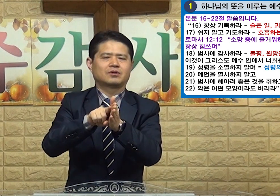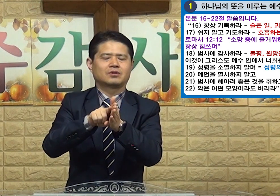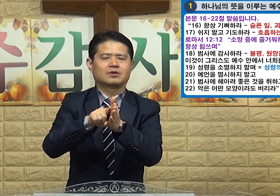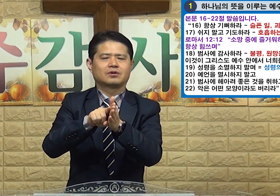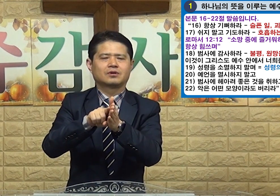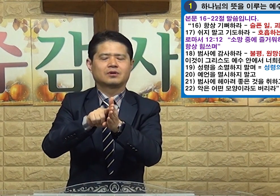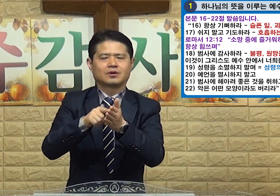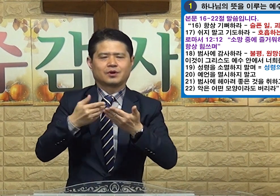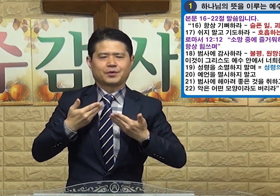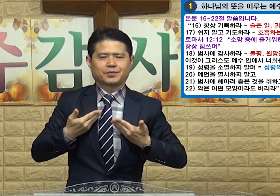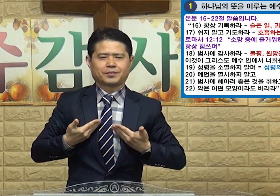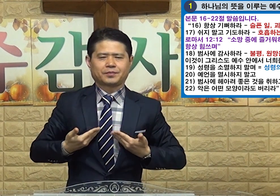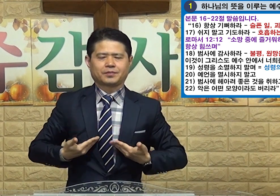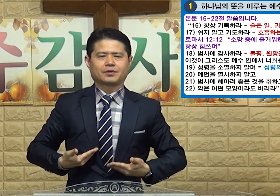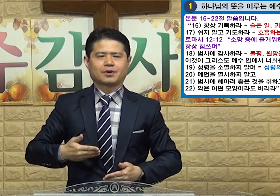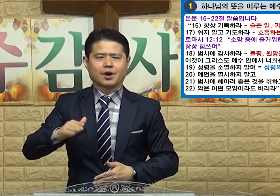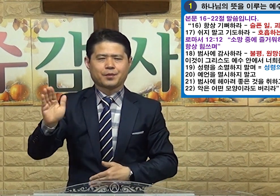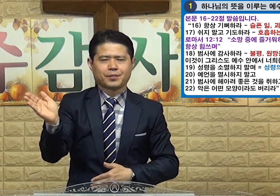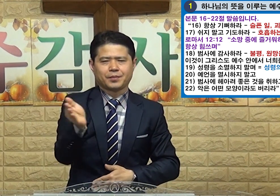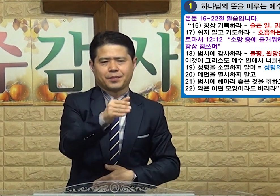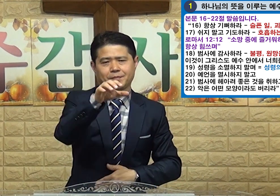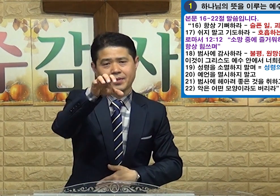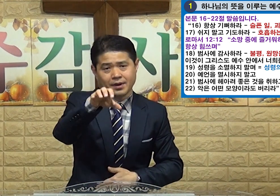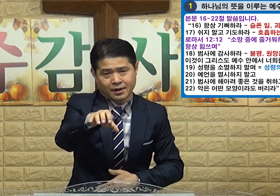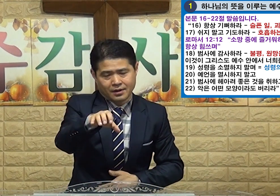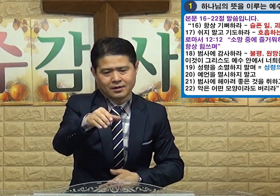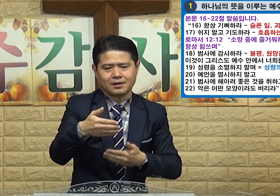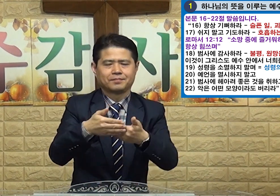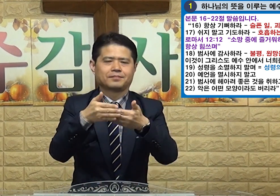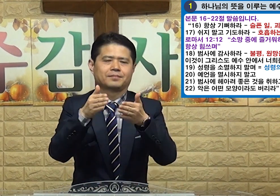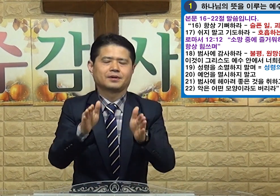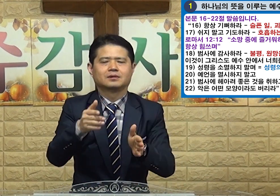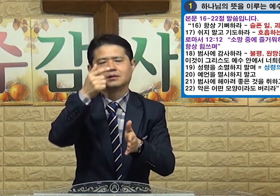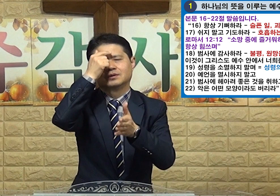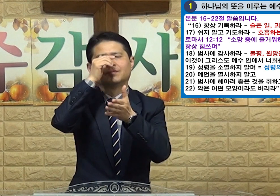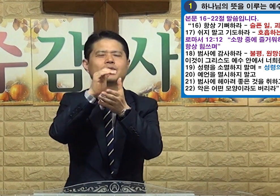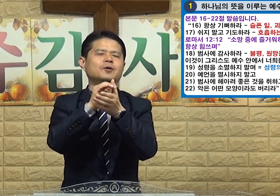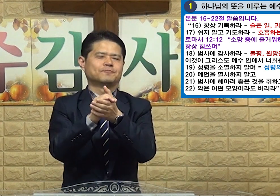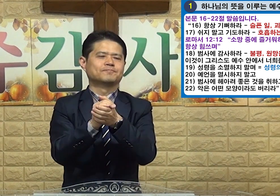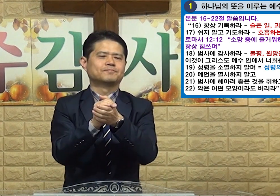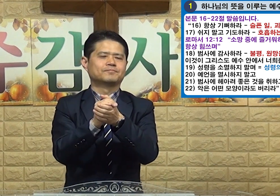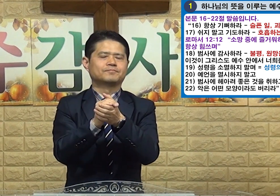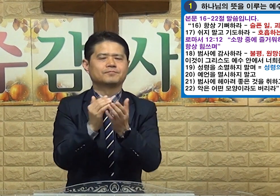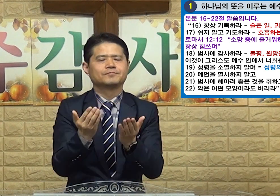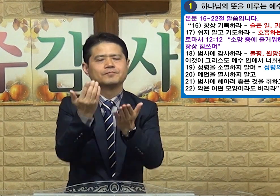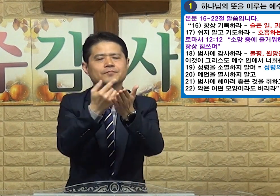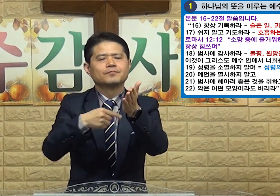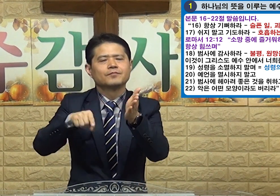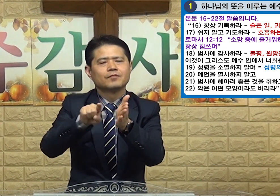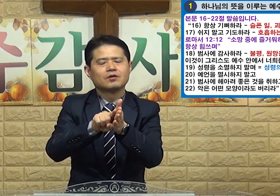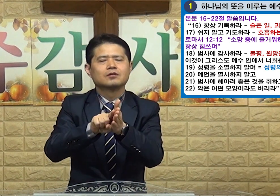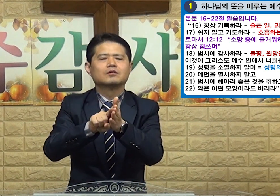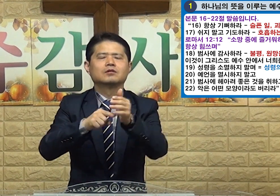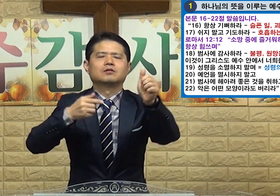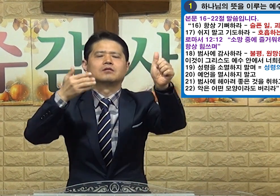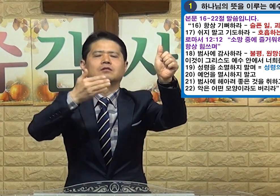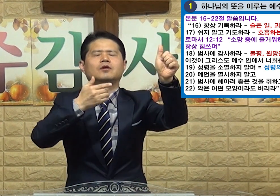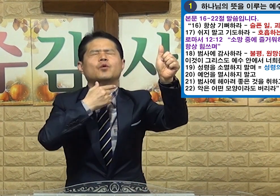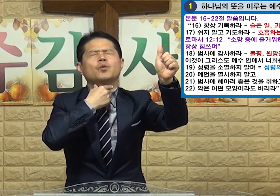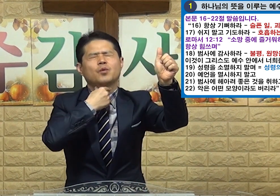간구하고 기도함으로써 우리의 마음이 고요해지고 기도방에 앉아서 혼자 기도하는 것이 필요합니다.